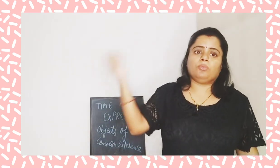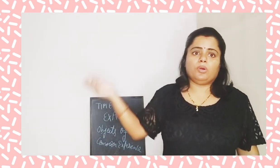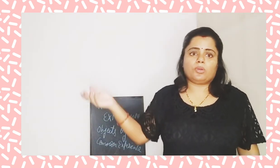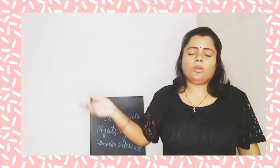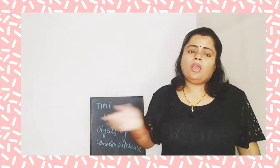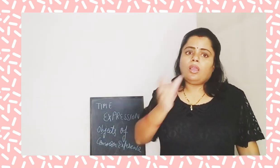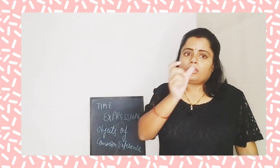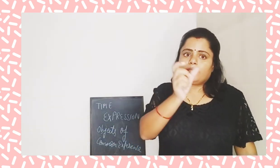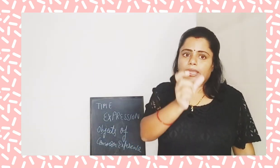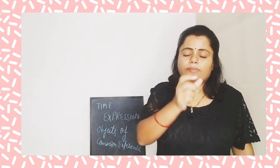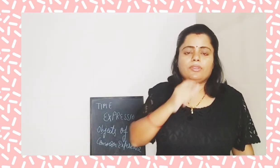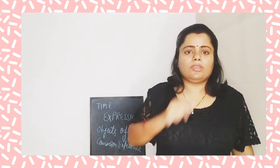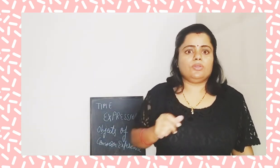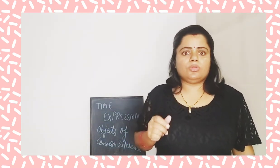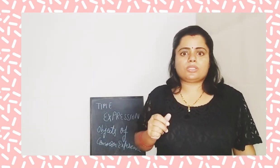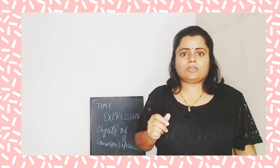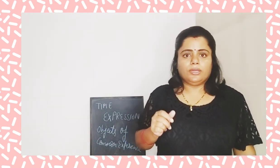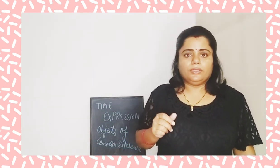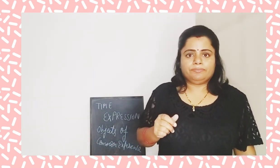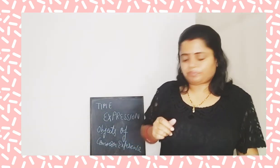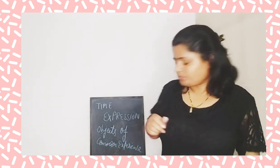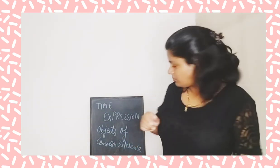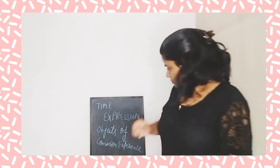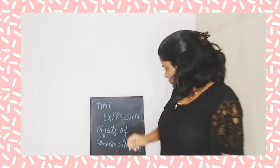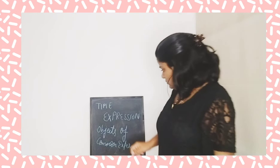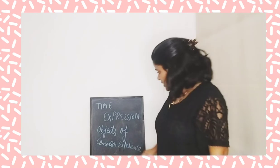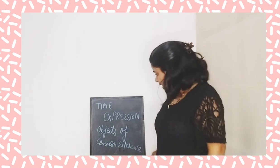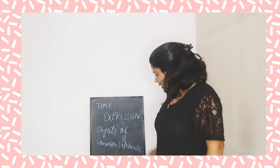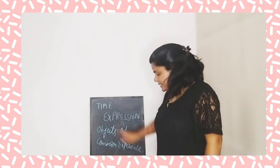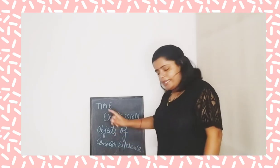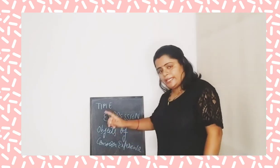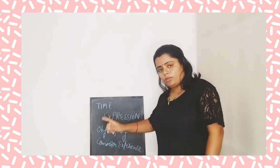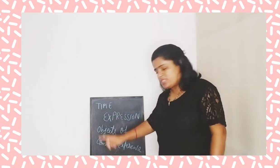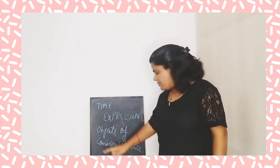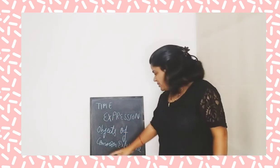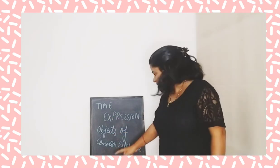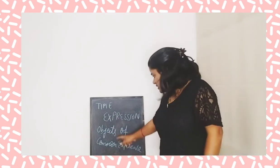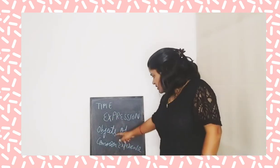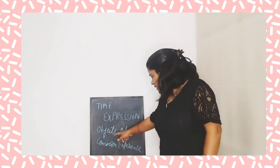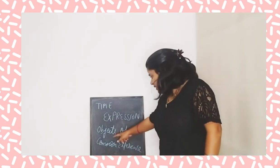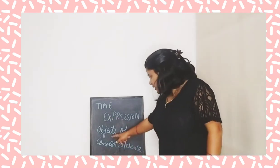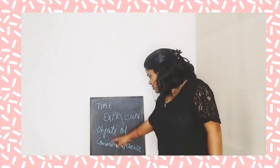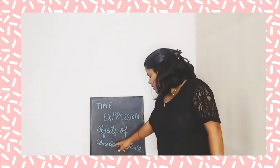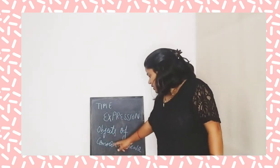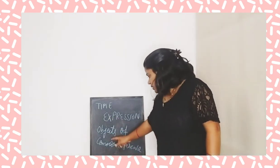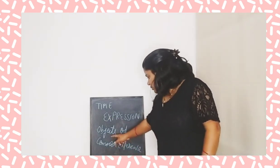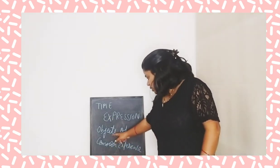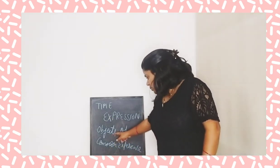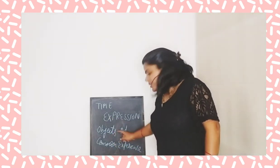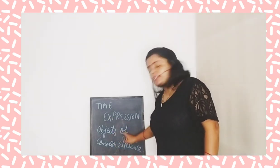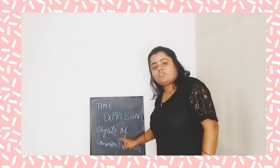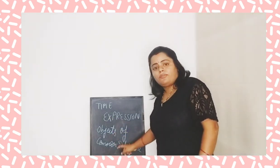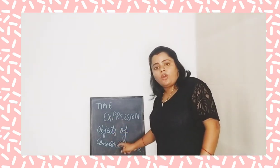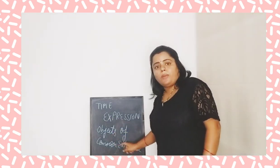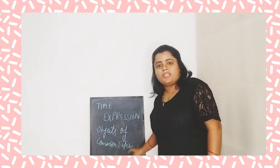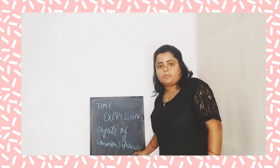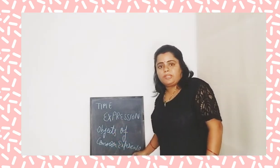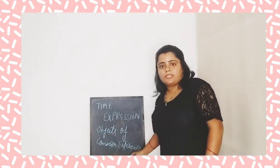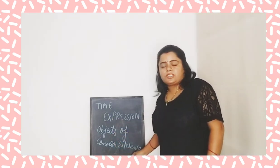टुमोरो, देयर वी यूज द, राइट? सेकेंड कौन सा मैंने डिस्कस किया है आज, ऑब्जेक्ट्स ऑफ कॉमन एक्सपीरियंसेस. वेन